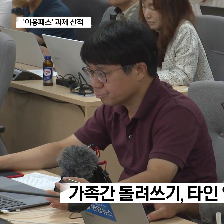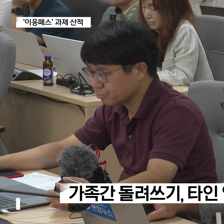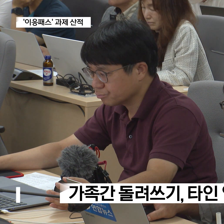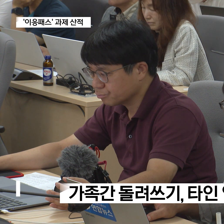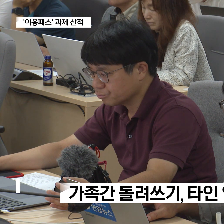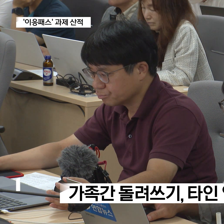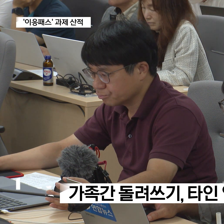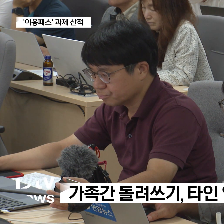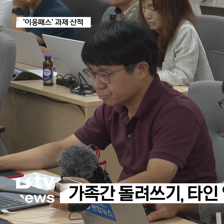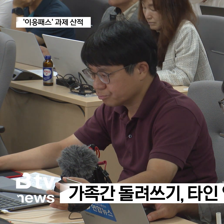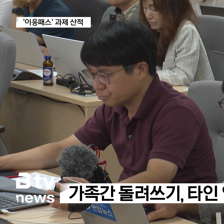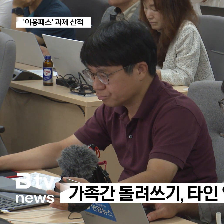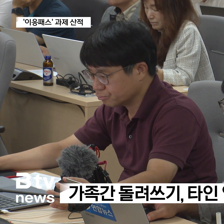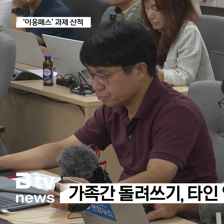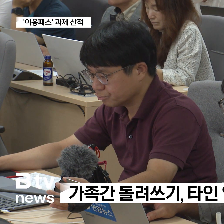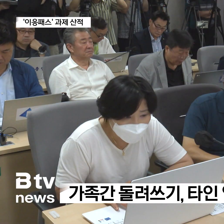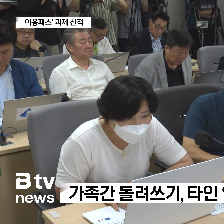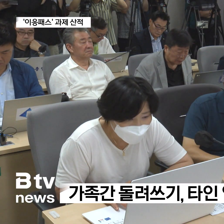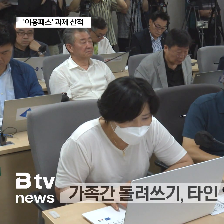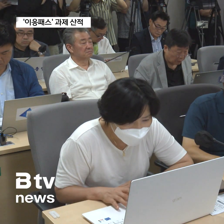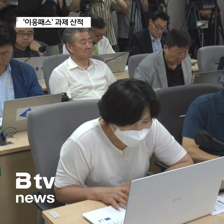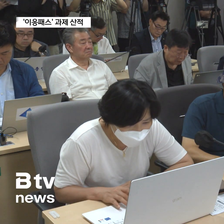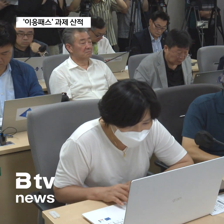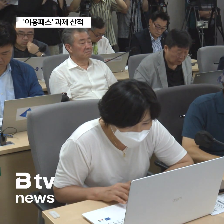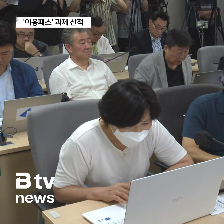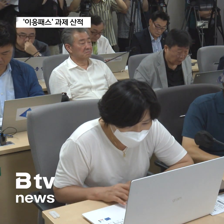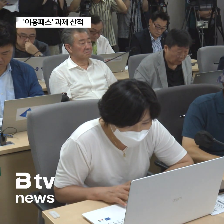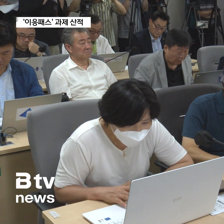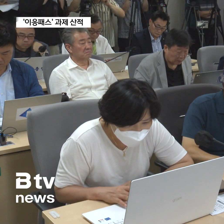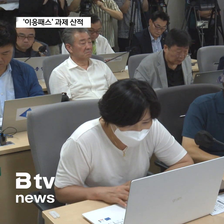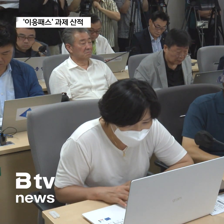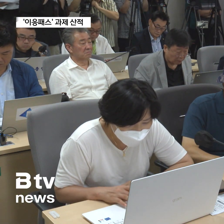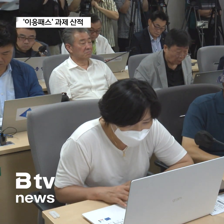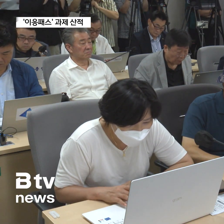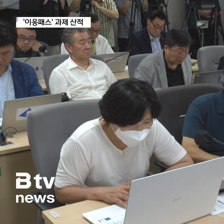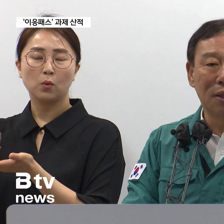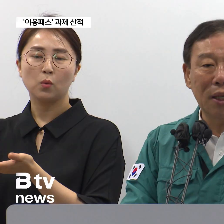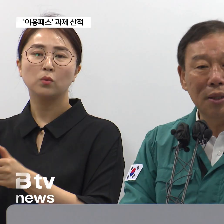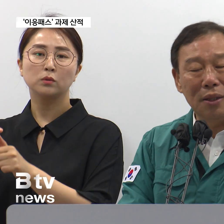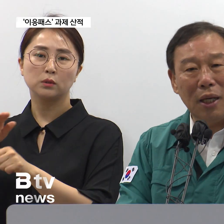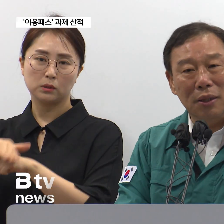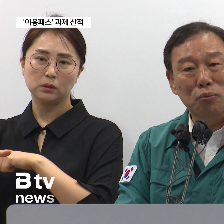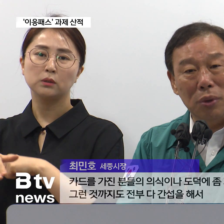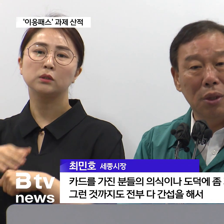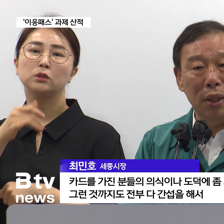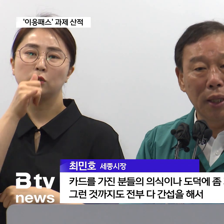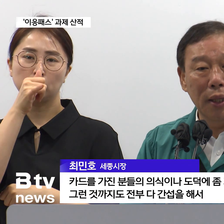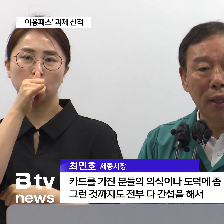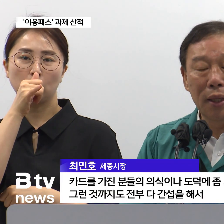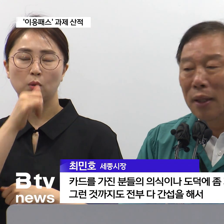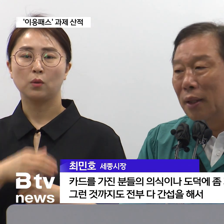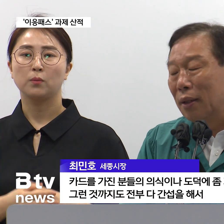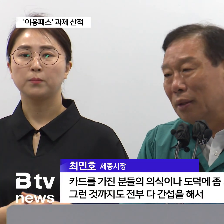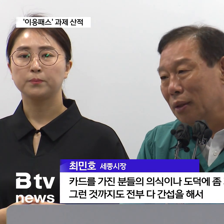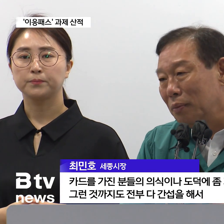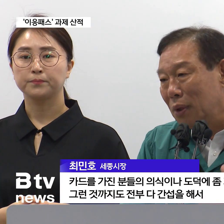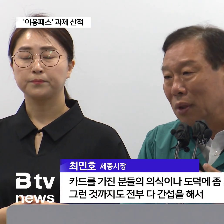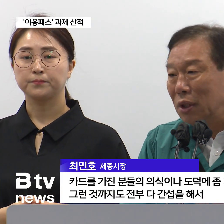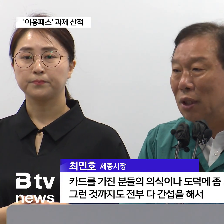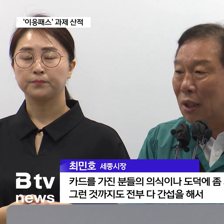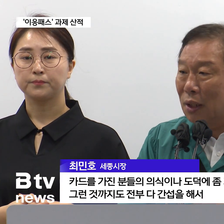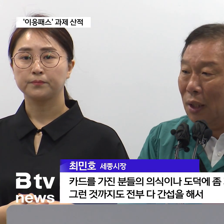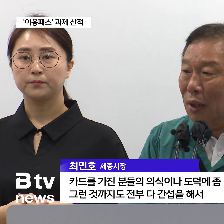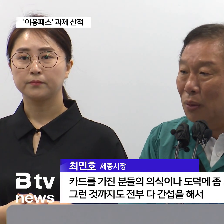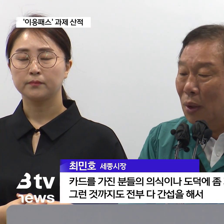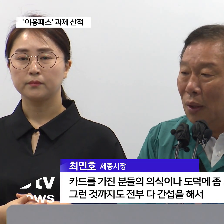없습니다 현재로선 시민의 양심에 기댈 수밖에 없는 상황입니다 카드를 가진 분들의 어떤